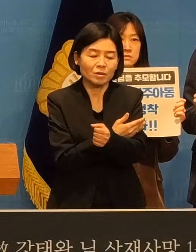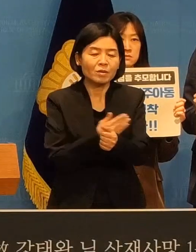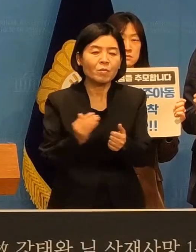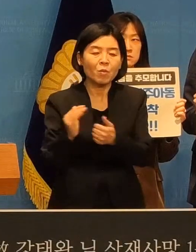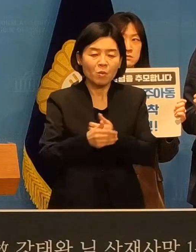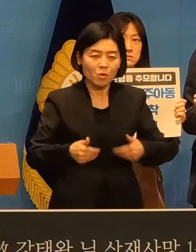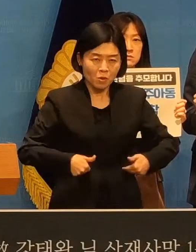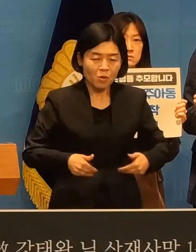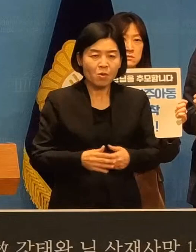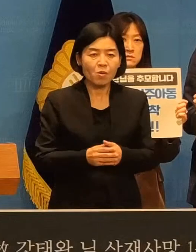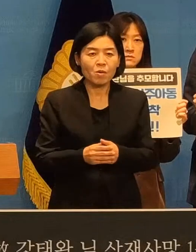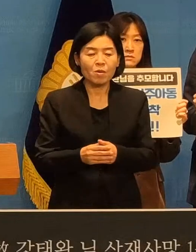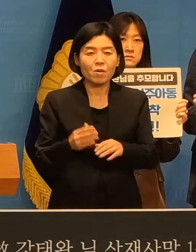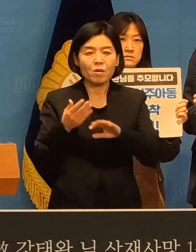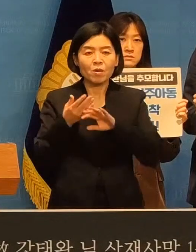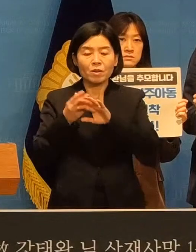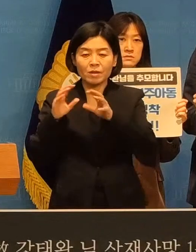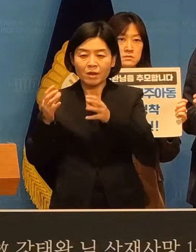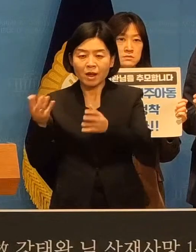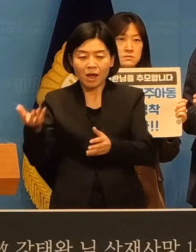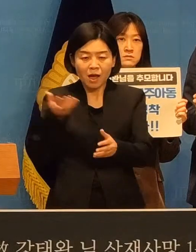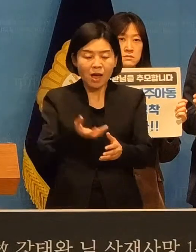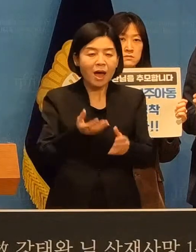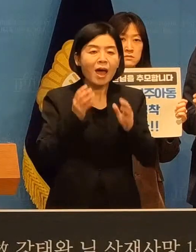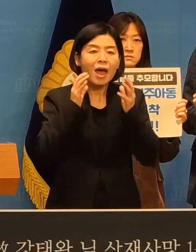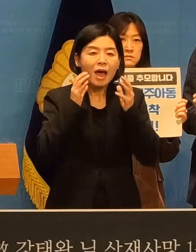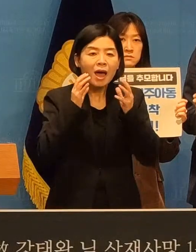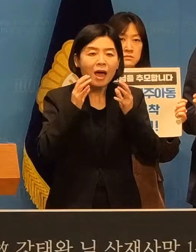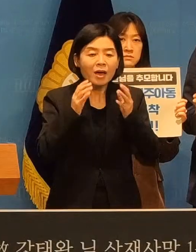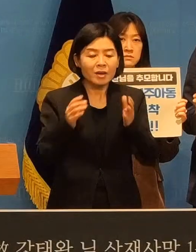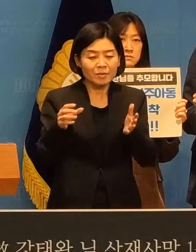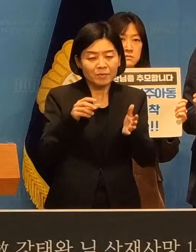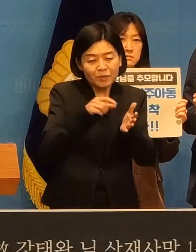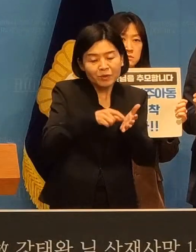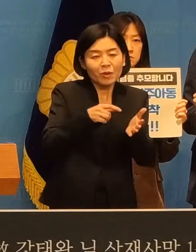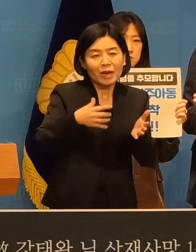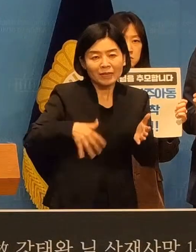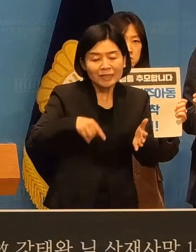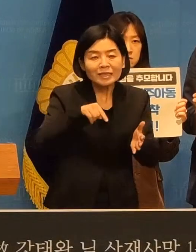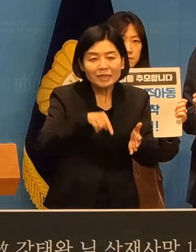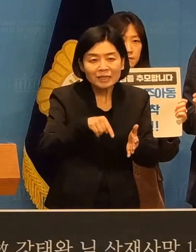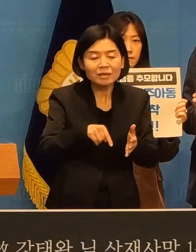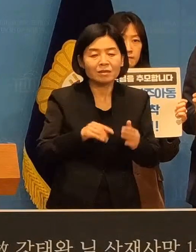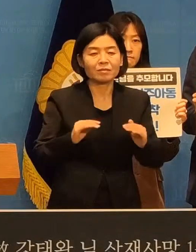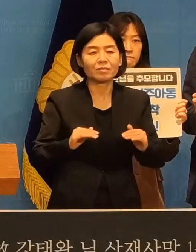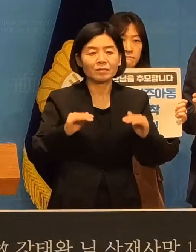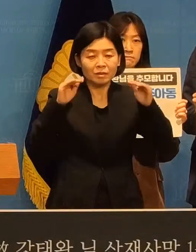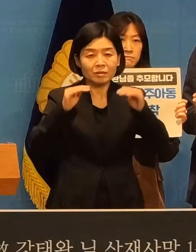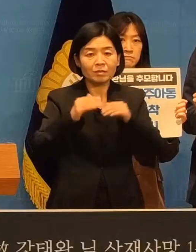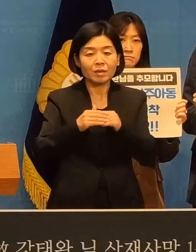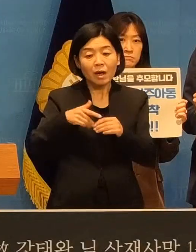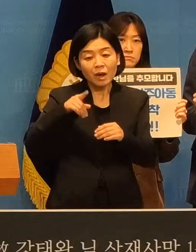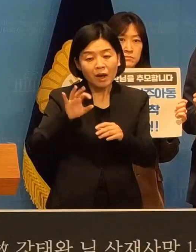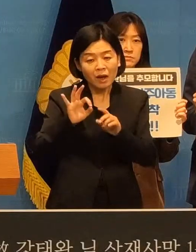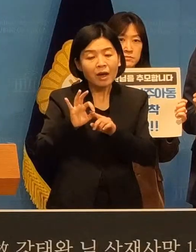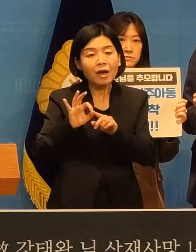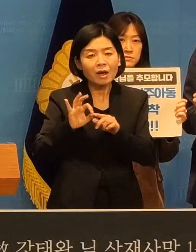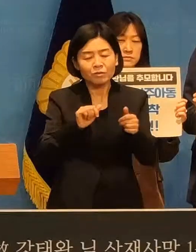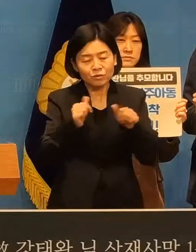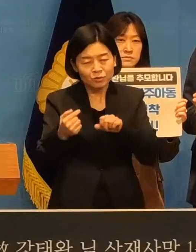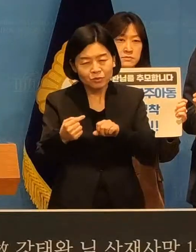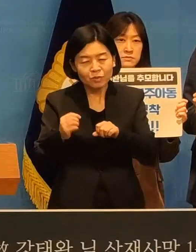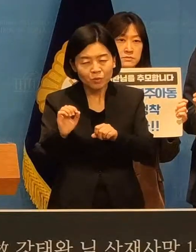청소년 기본권 향상을 위한 네트워크는 강태환님의 1주기를 맞아 그의 삶과 뜻을 기리고 모든